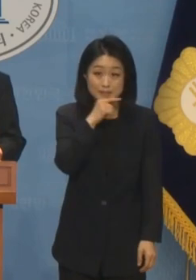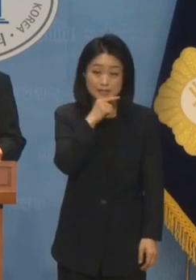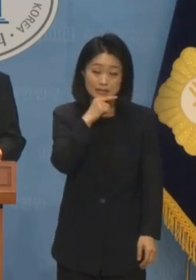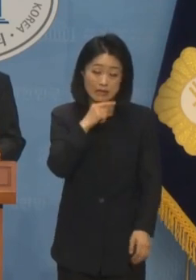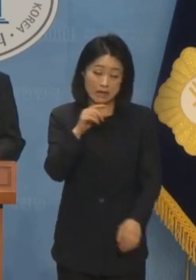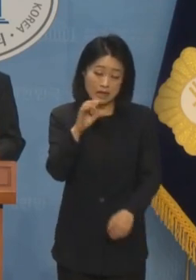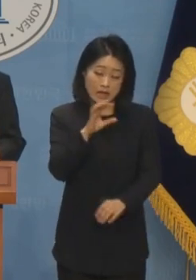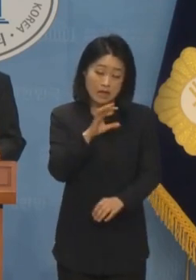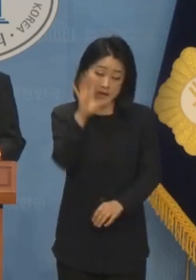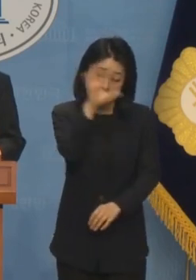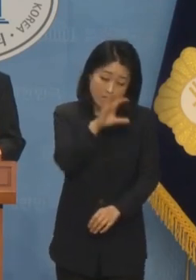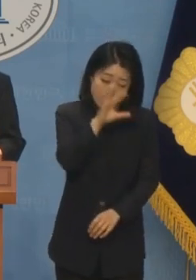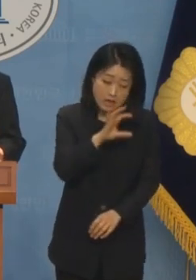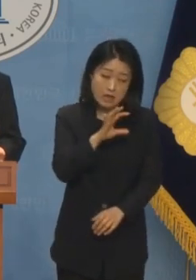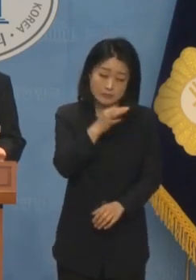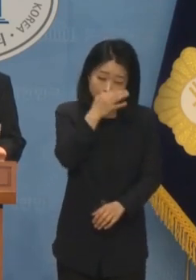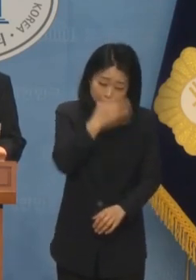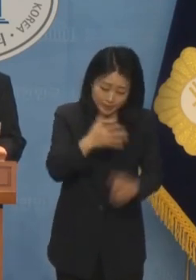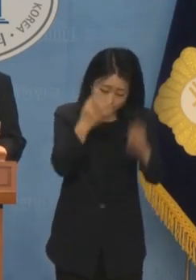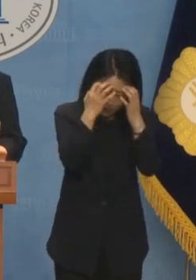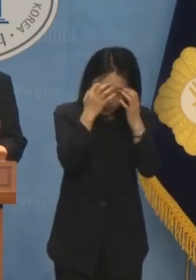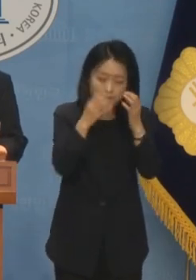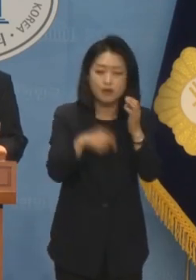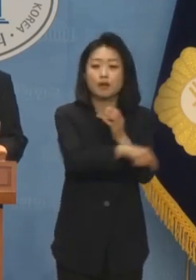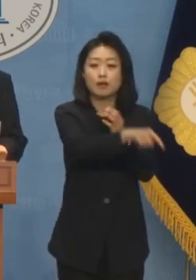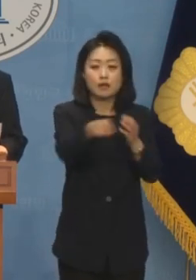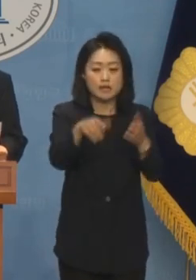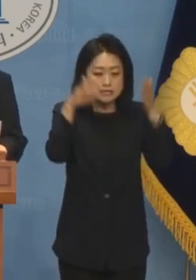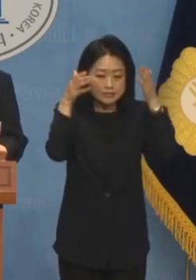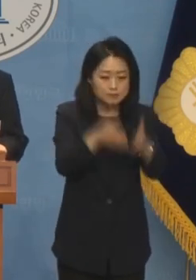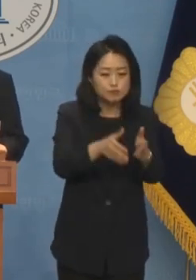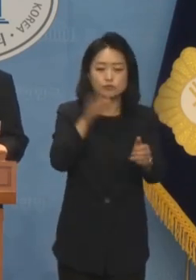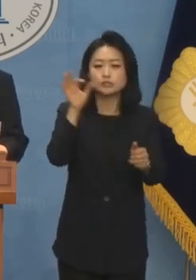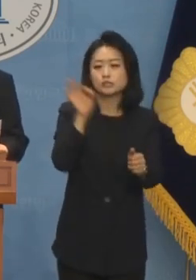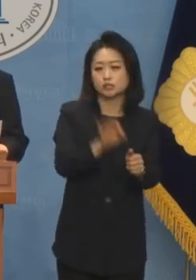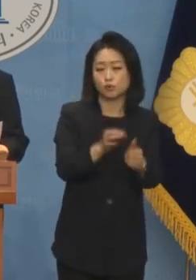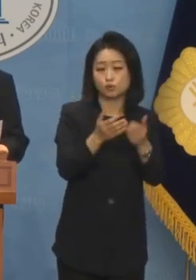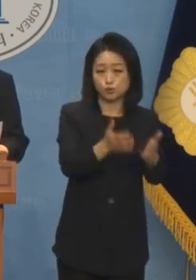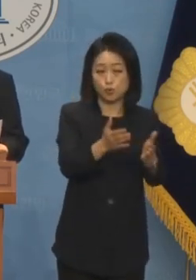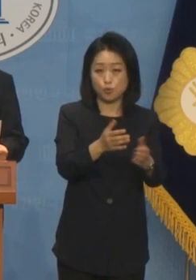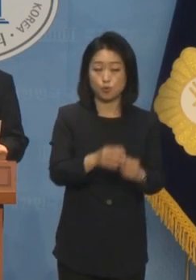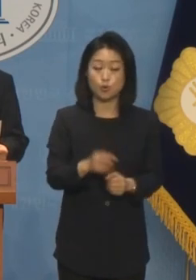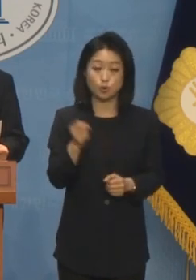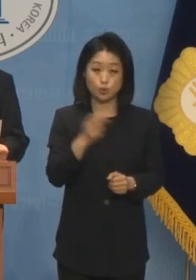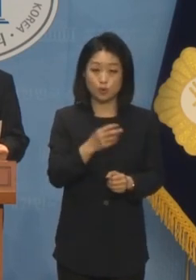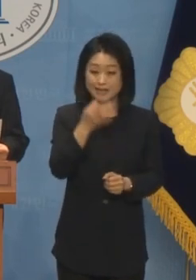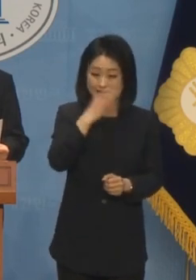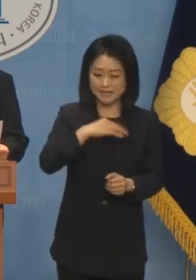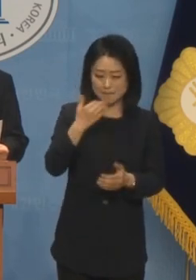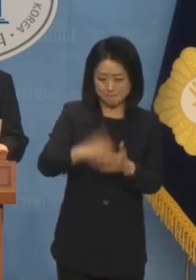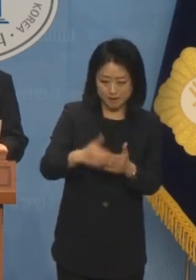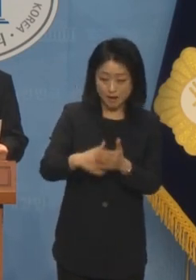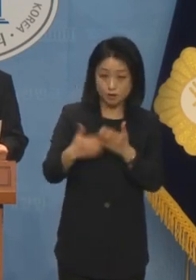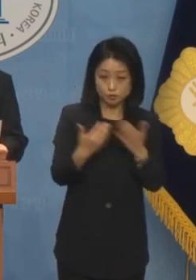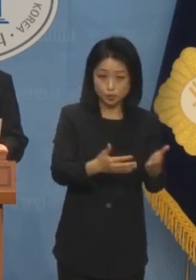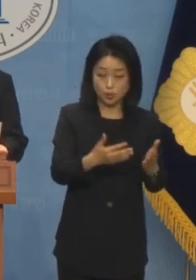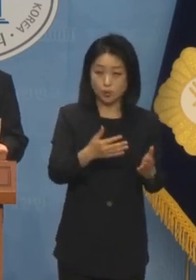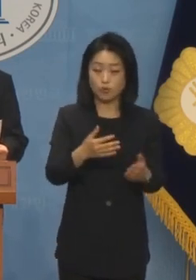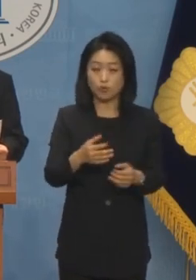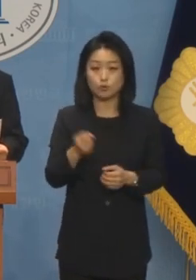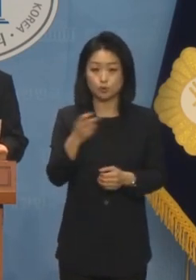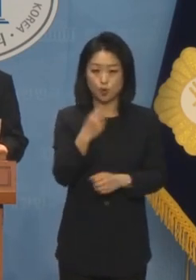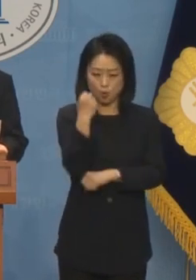굴레에 허덕이는 소상공인 자영업자들에 대한 대대적인 원리금 감면, 대출이자